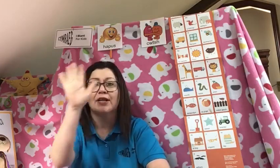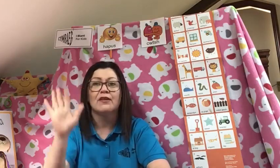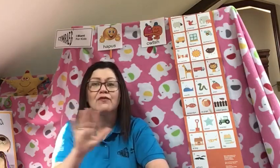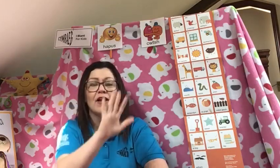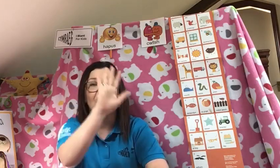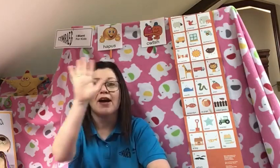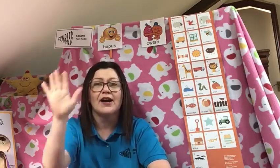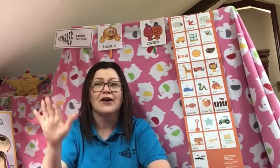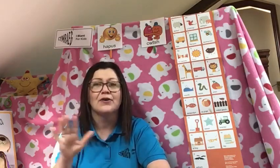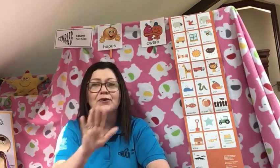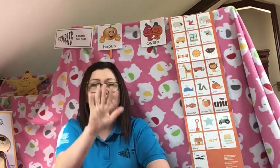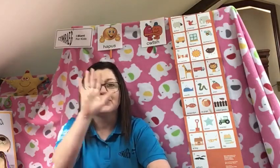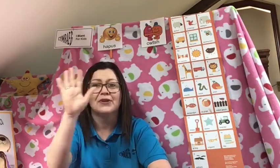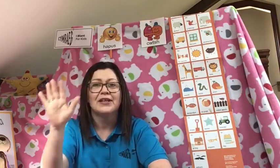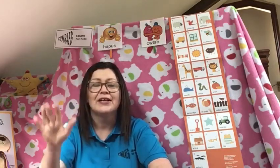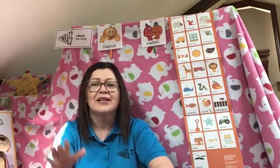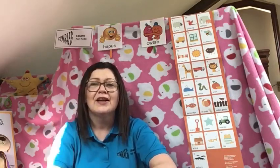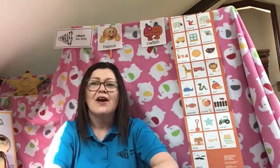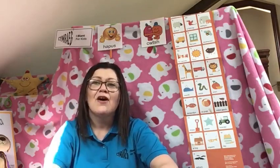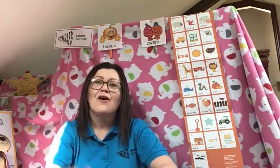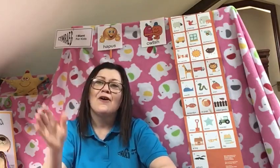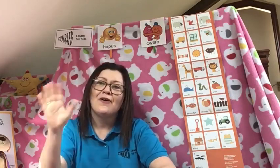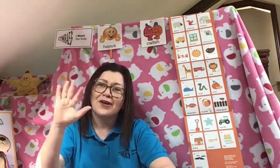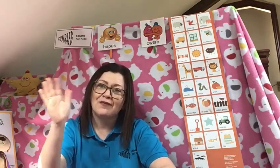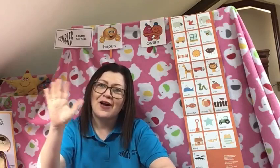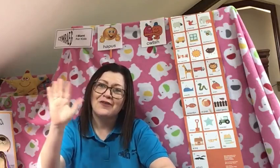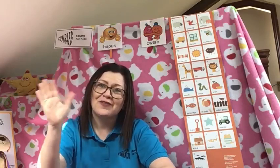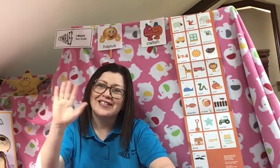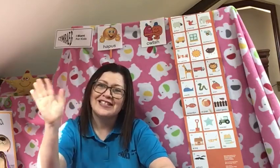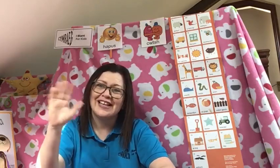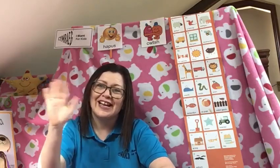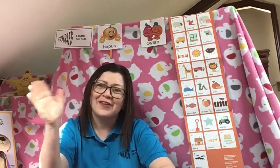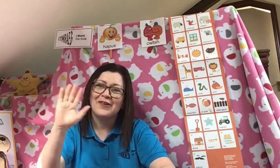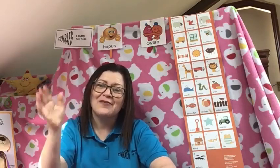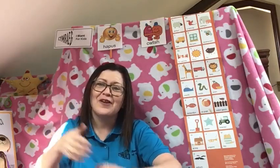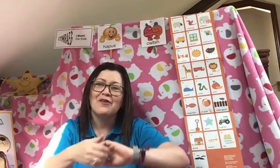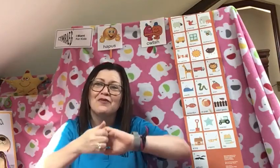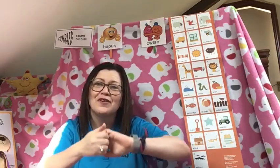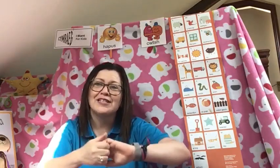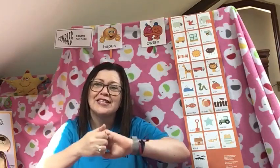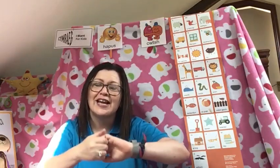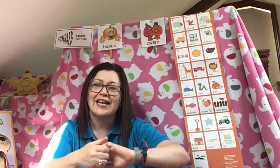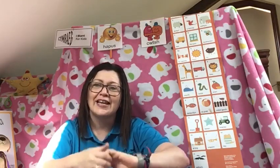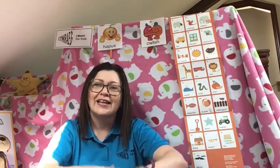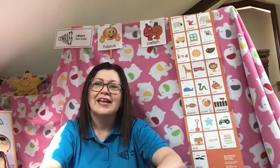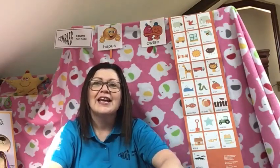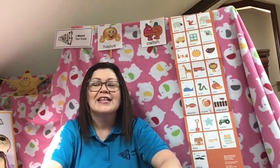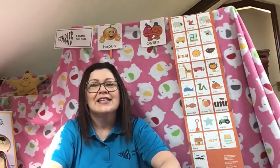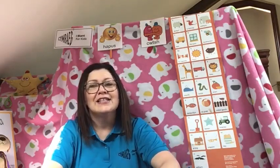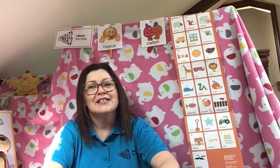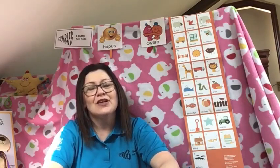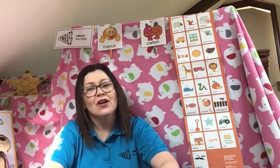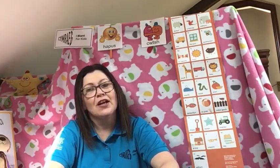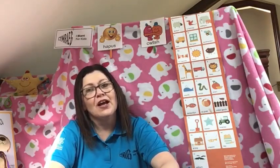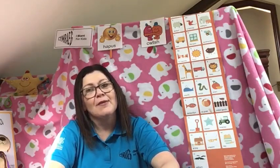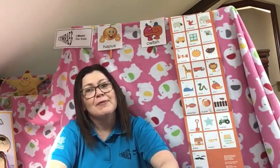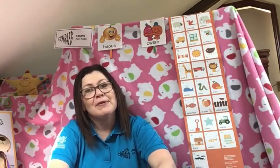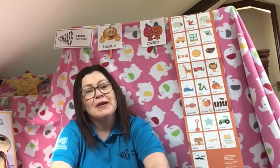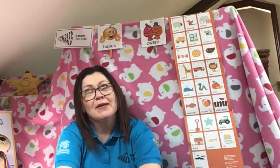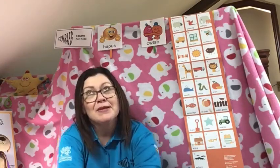hwyl fawr. Hwyl fawr ffrindiau, hwyl fawr ffrindiau. Diolch am